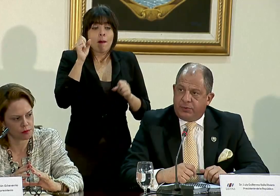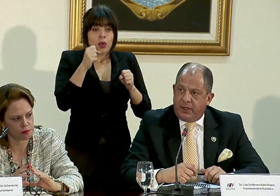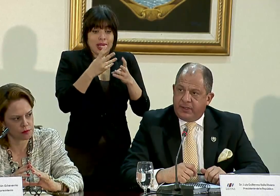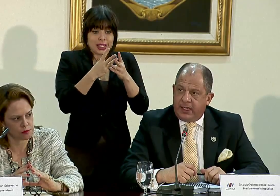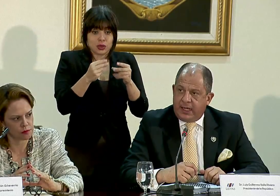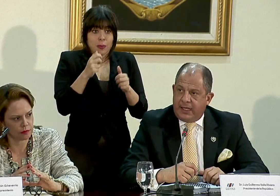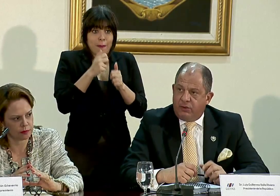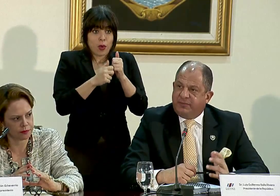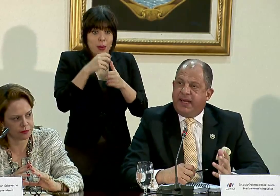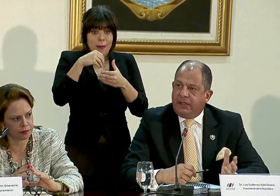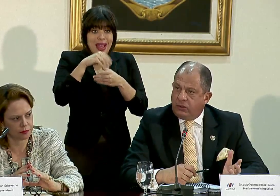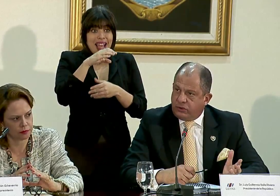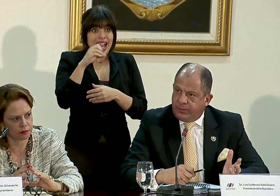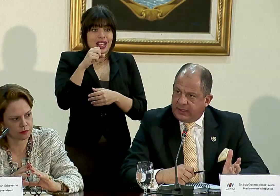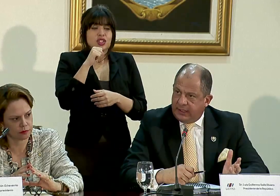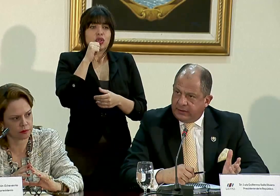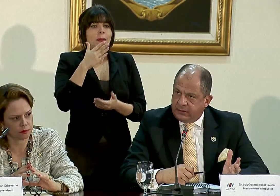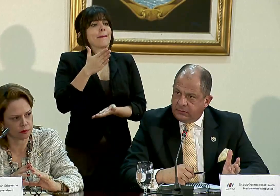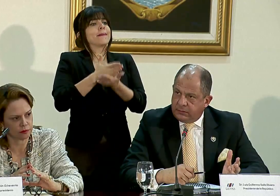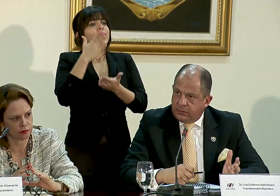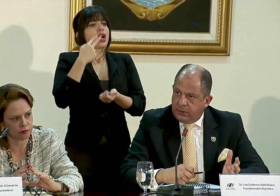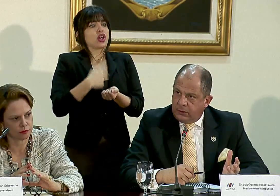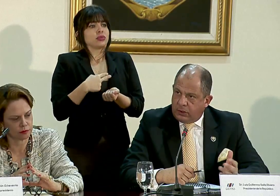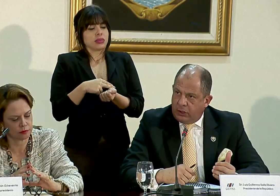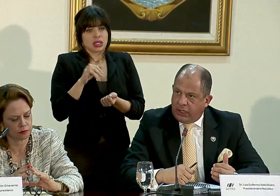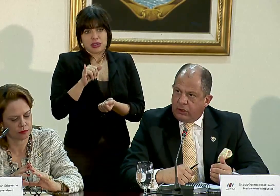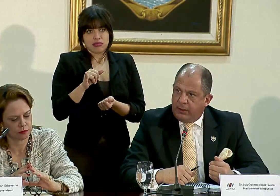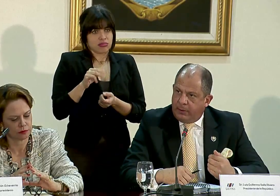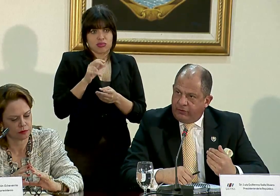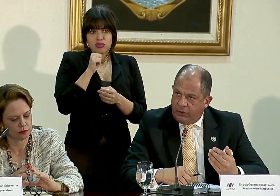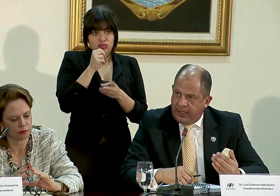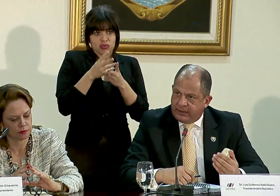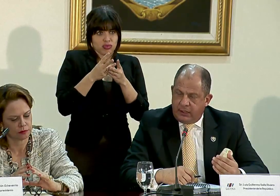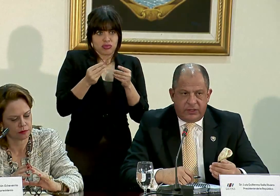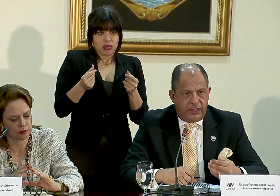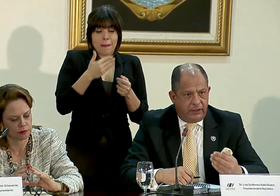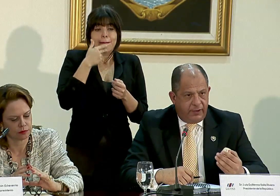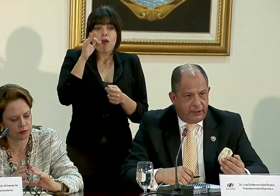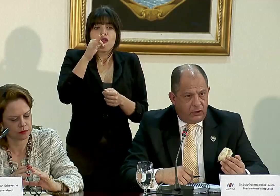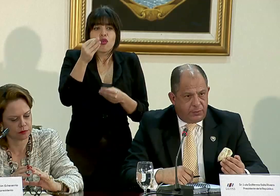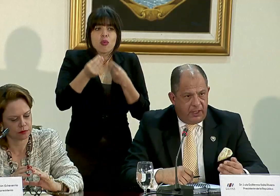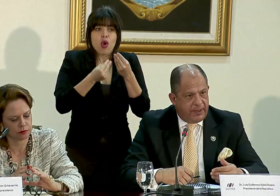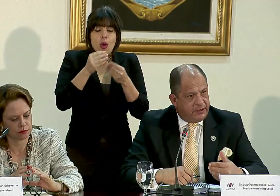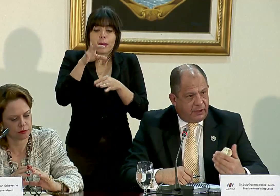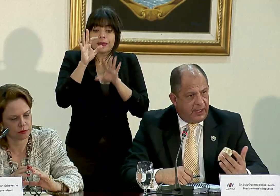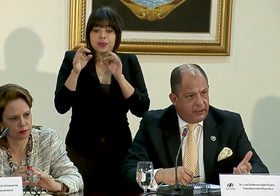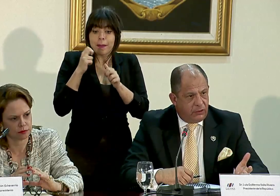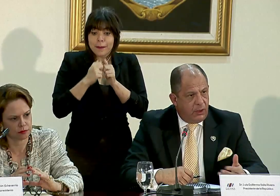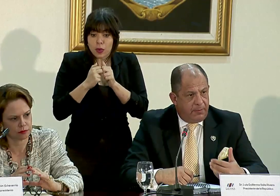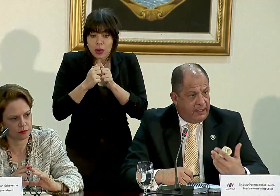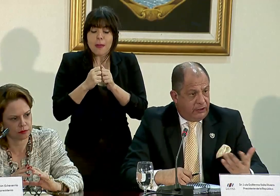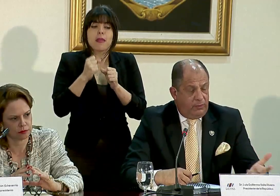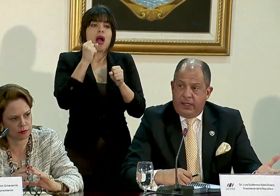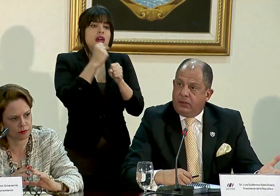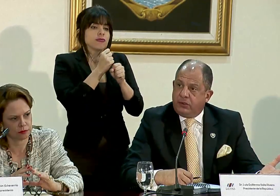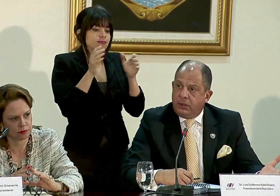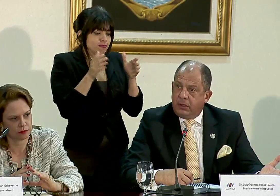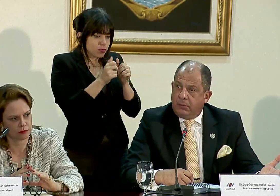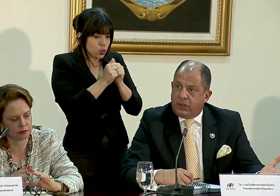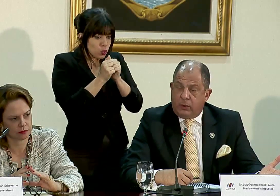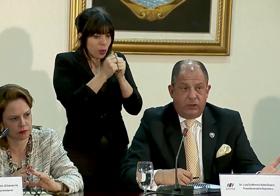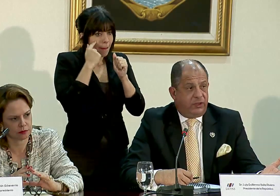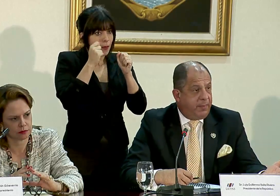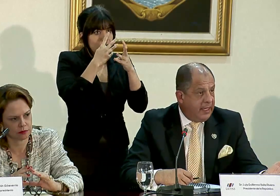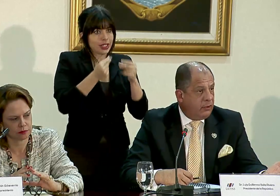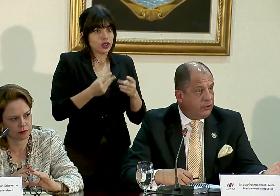resolver los problemas de la caja no es parando los hospitales yo creo que la mejor forma de hacerlo es identificando los problemas y trabajando para resolverlos